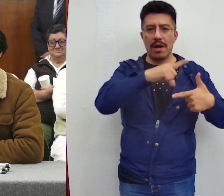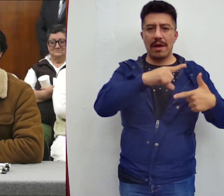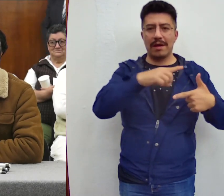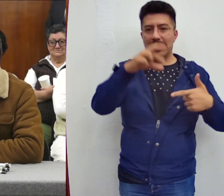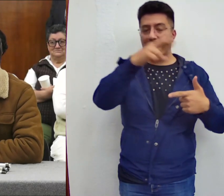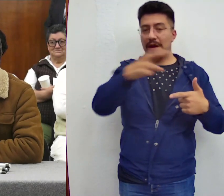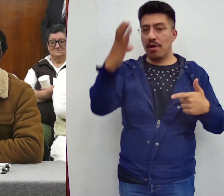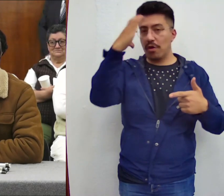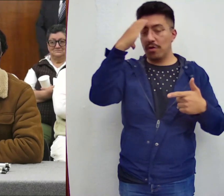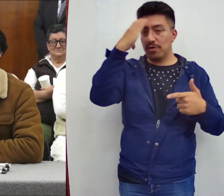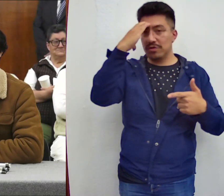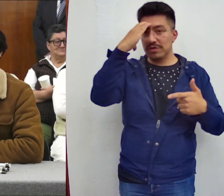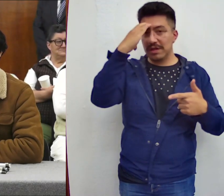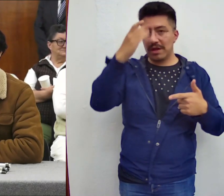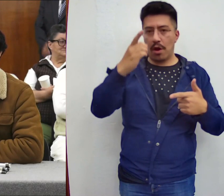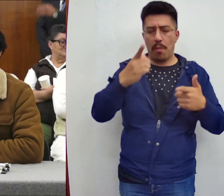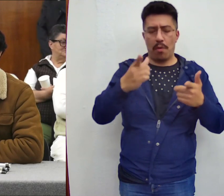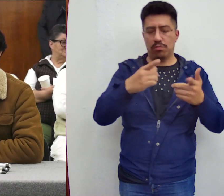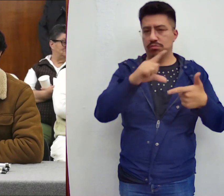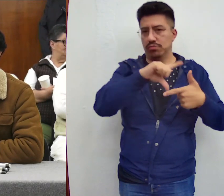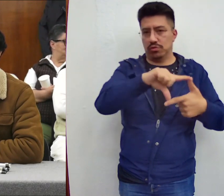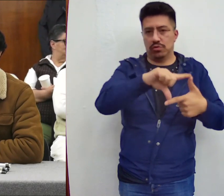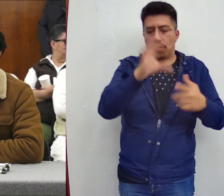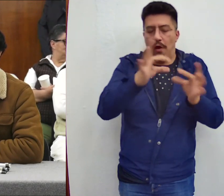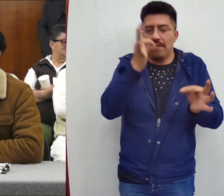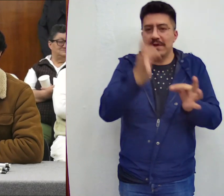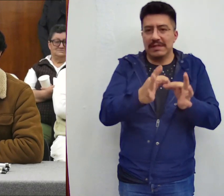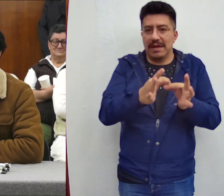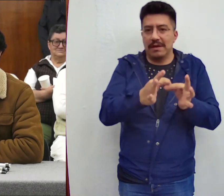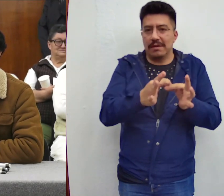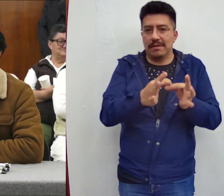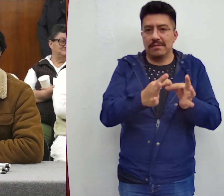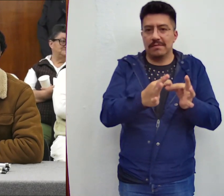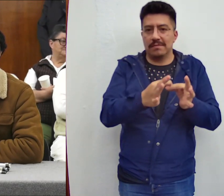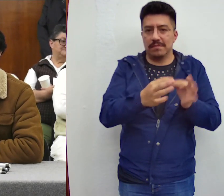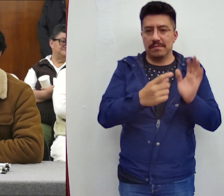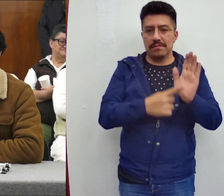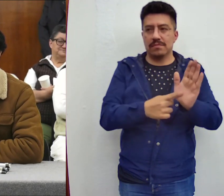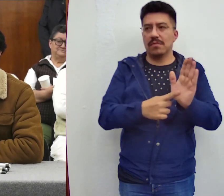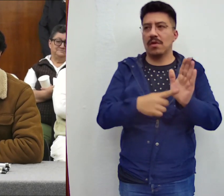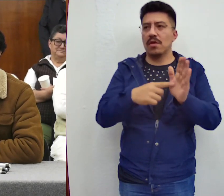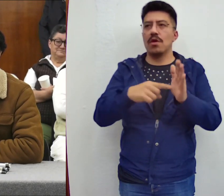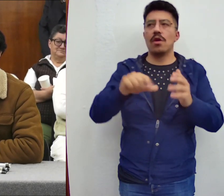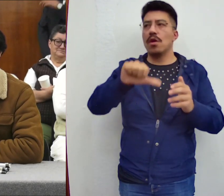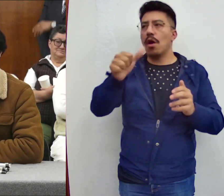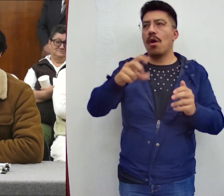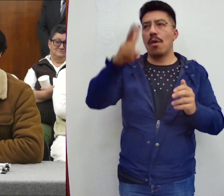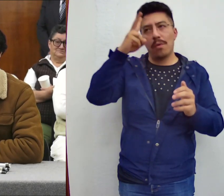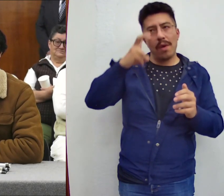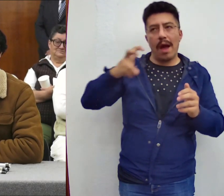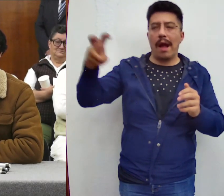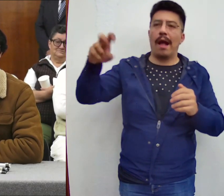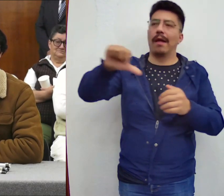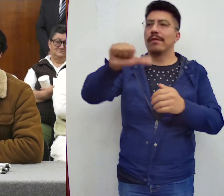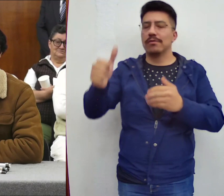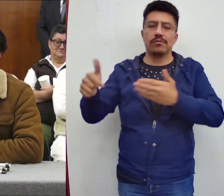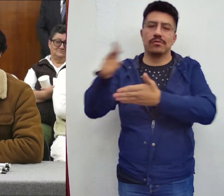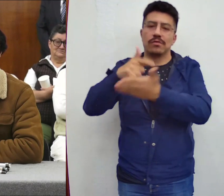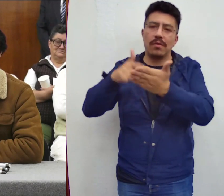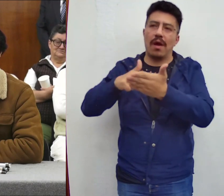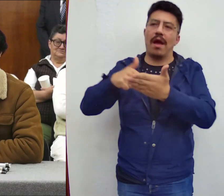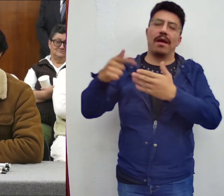como un documento oficial para no estar constantemente viajando, desplazándote. ¿Por qué? Porque hay